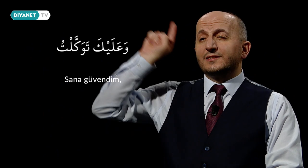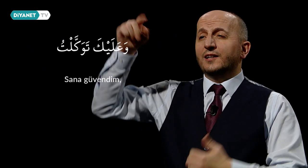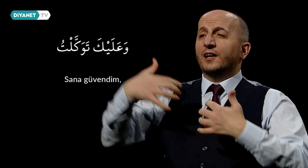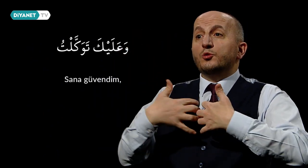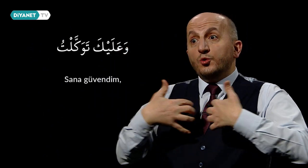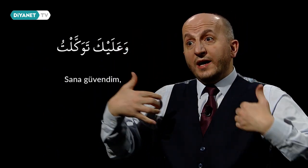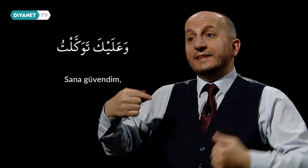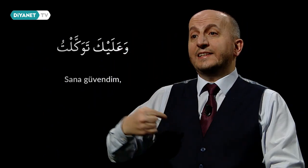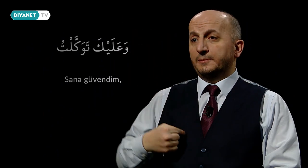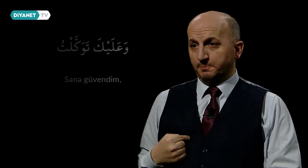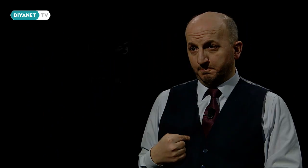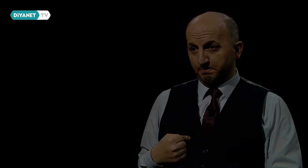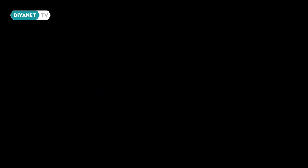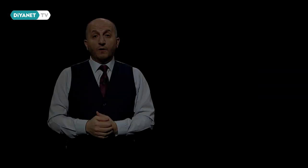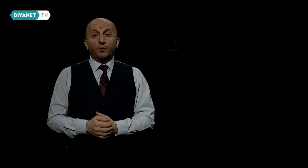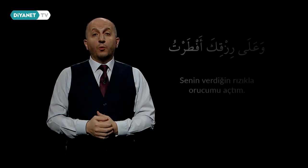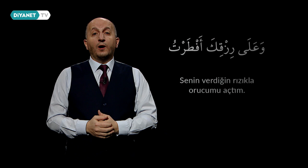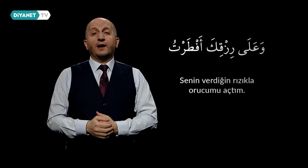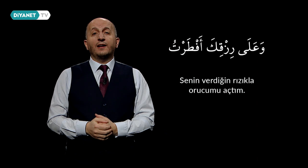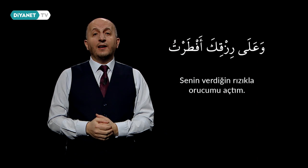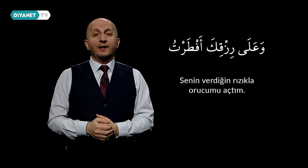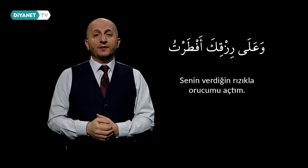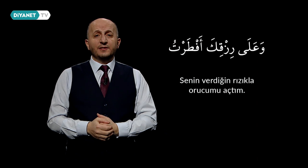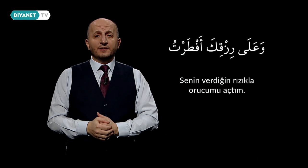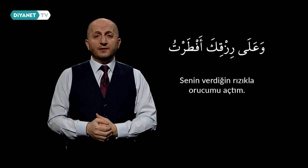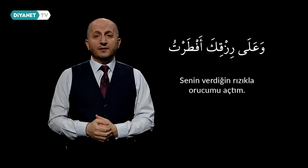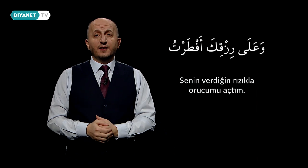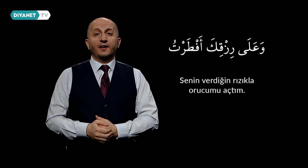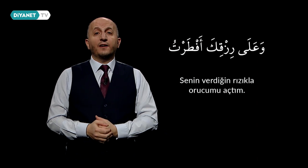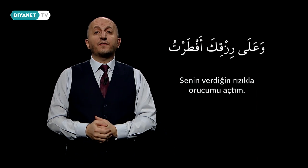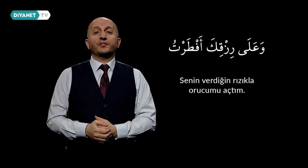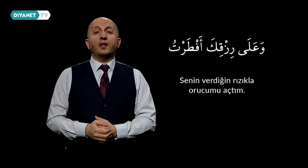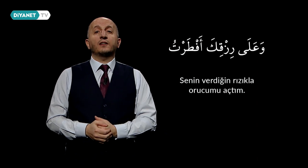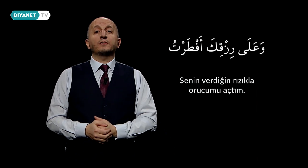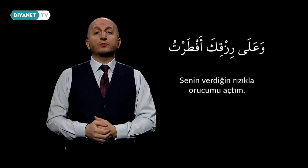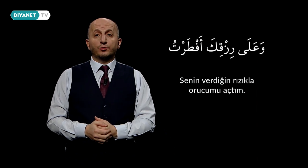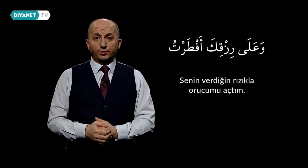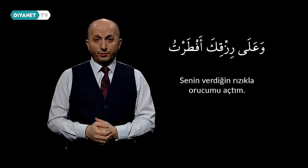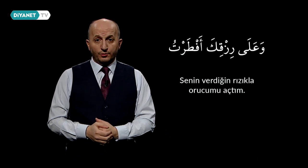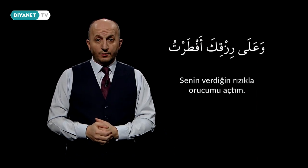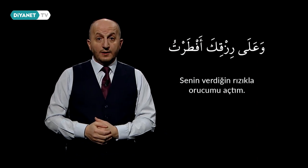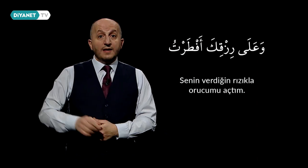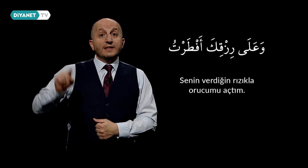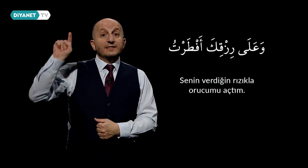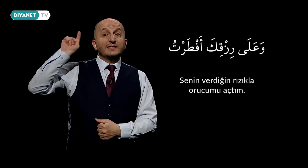Sana güvendim. Ve ala rizkike eftartu.